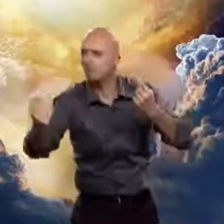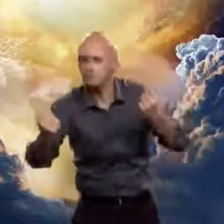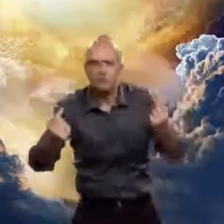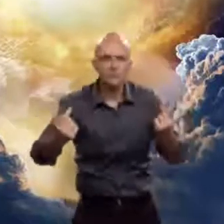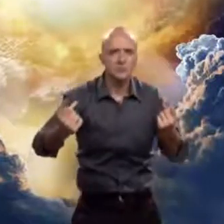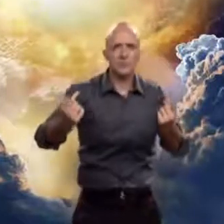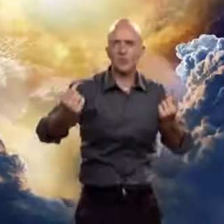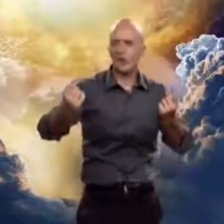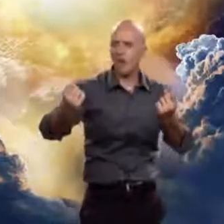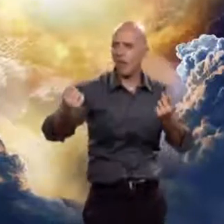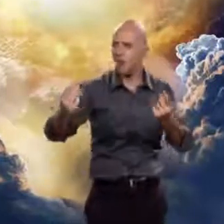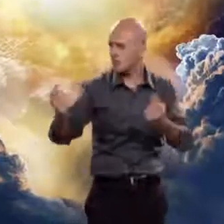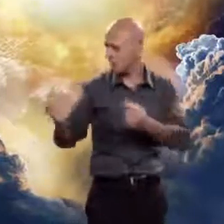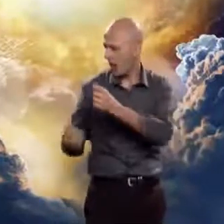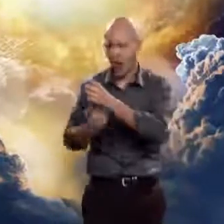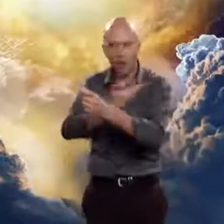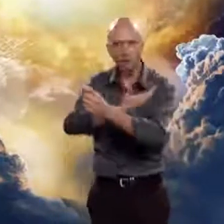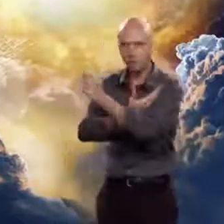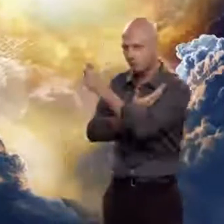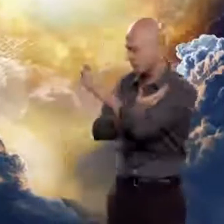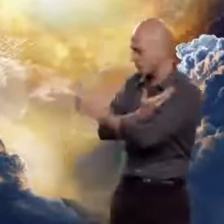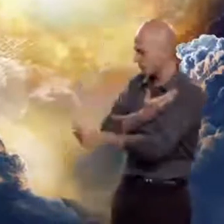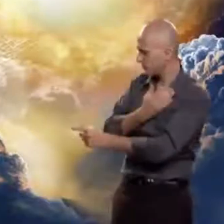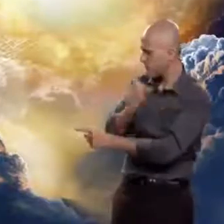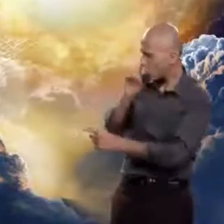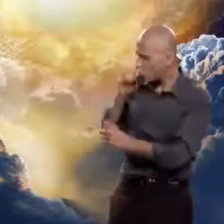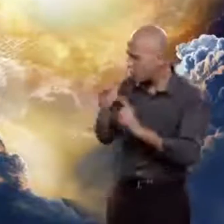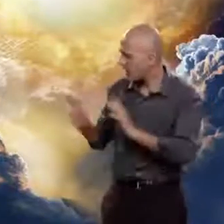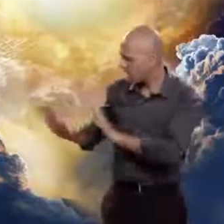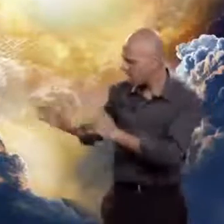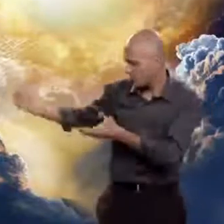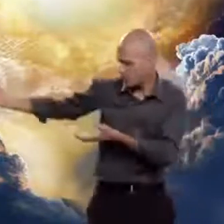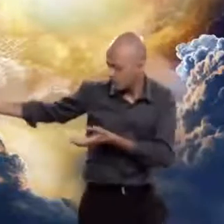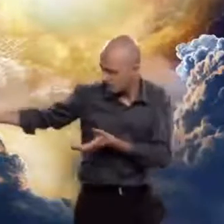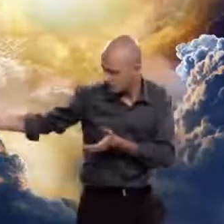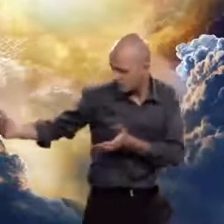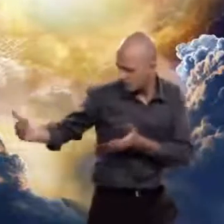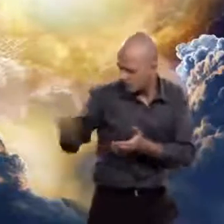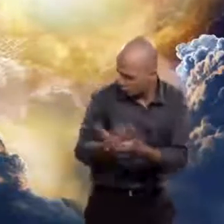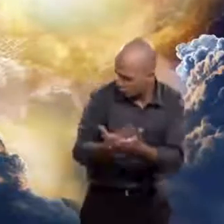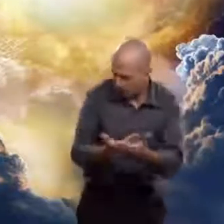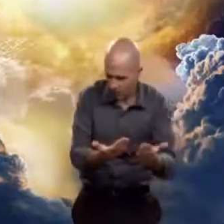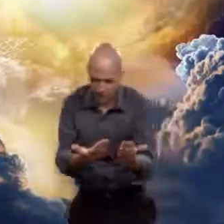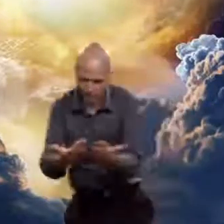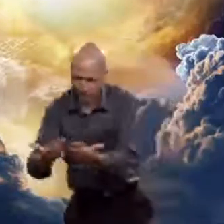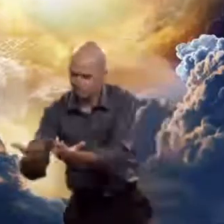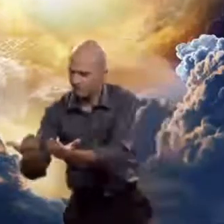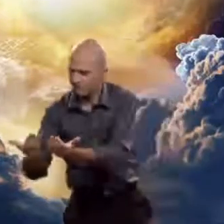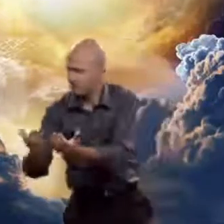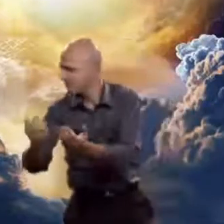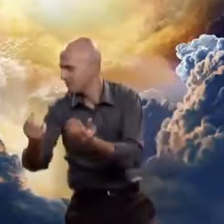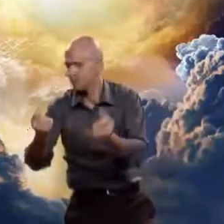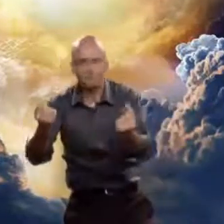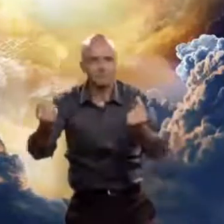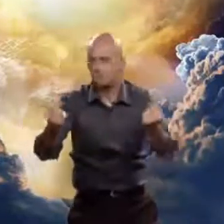de que o Espírito de Deus os traga à lembrança no tempo de perigo. O destino de imensas multidões da terra está prestes